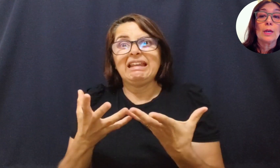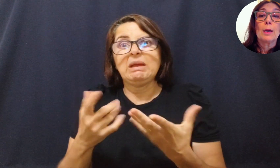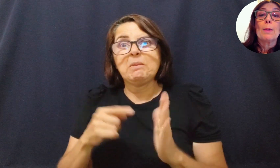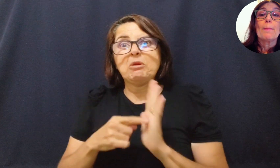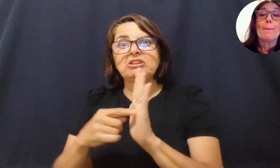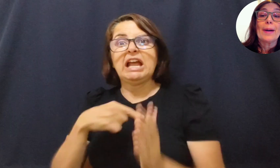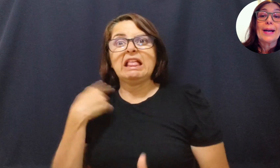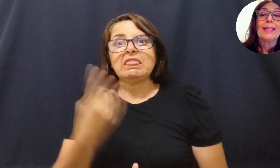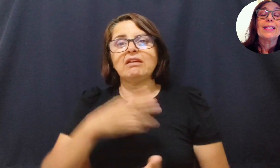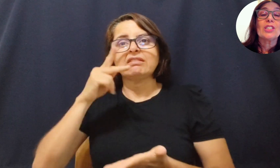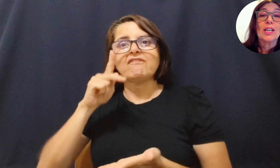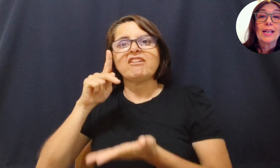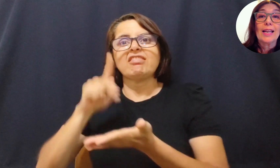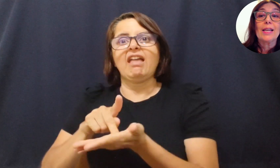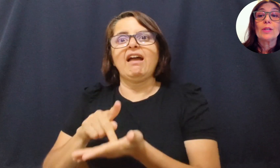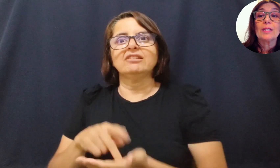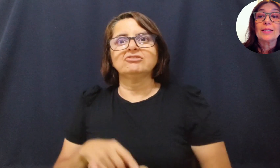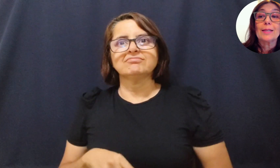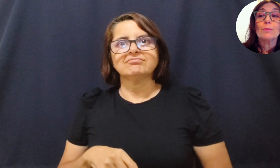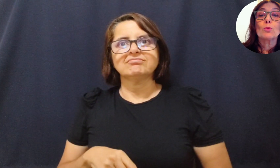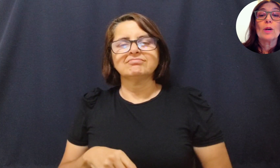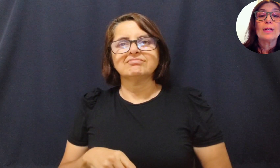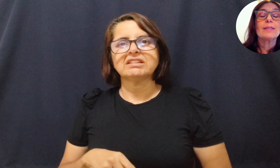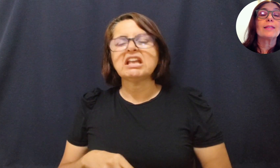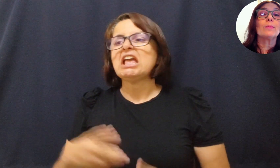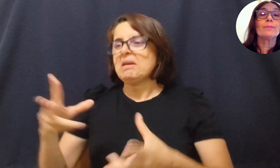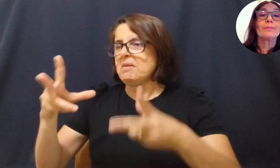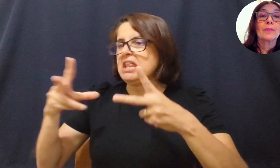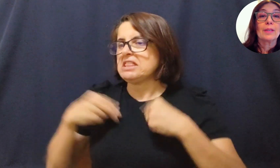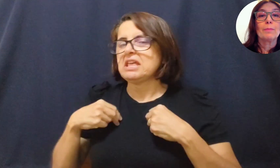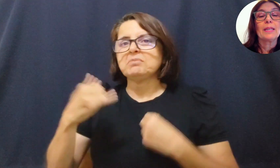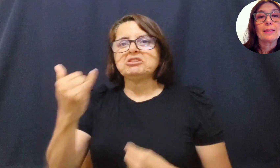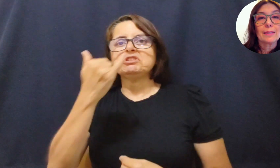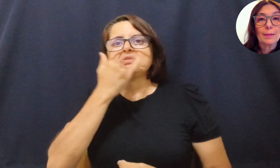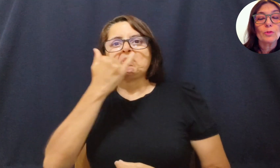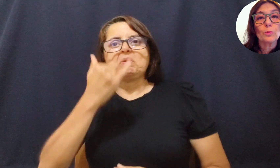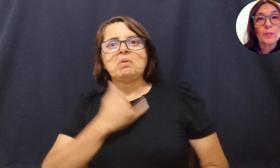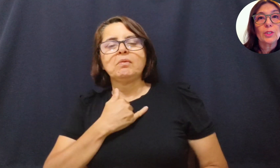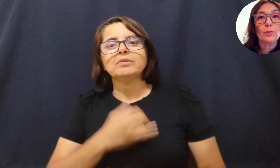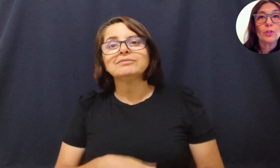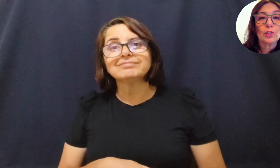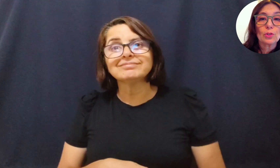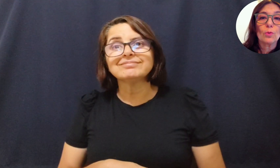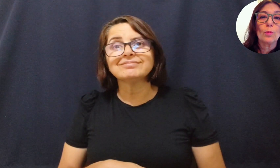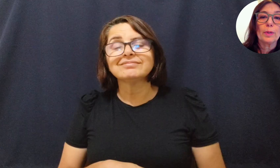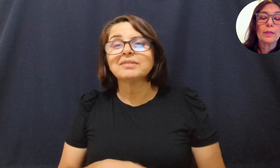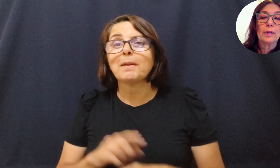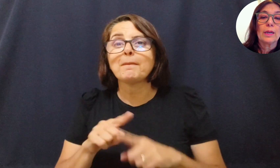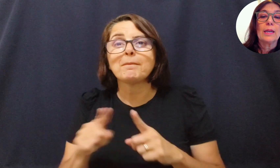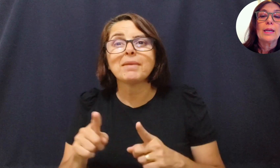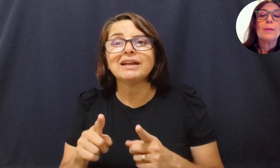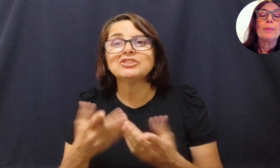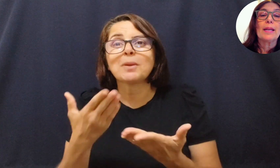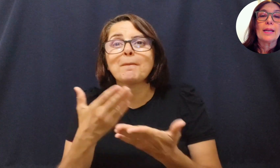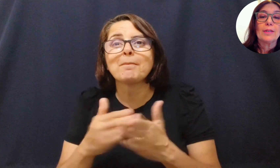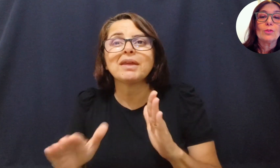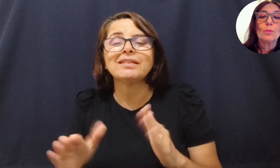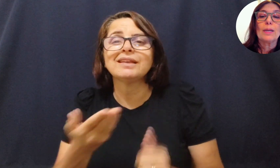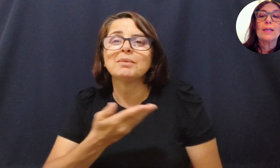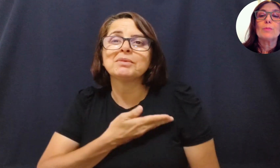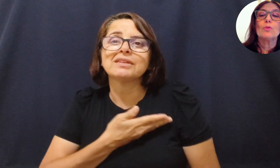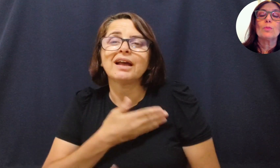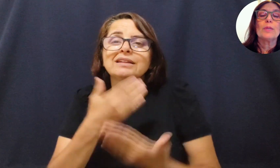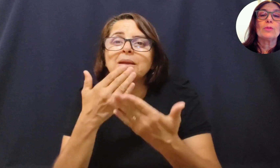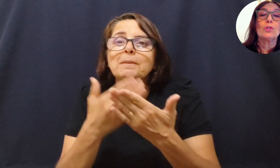nervosismo, para deixar claro que estamos com a razão, que merecemos um pedido de desculpa. E para